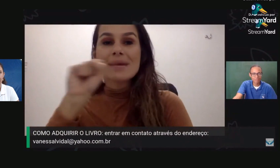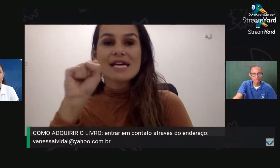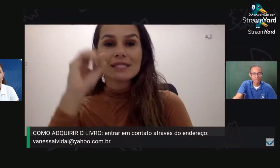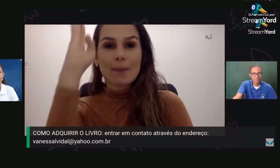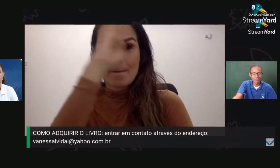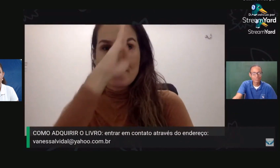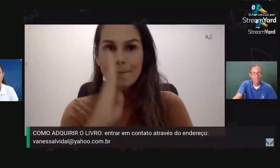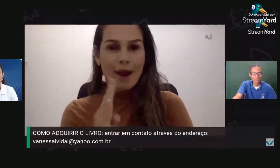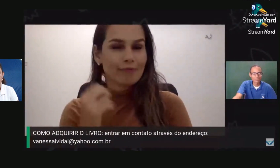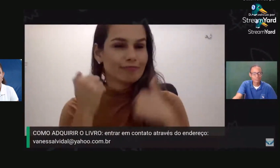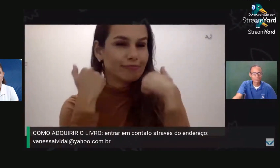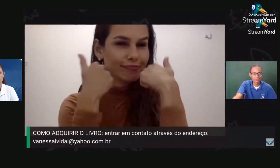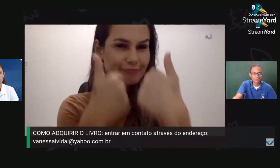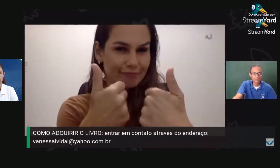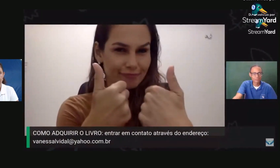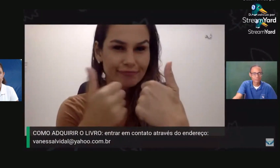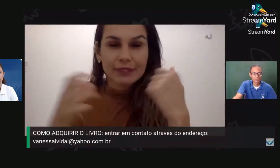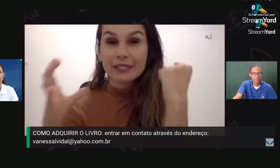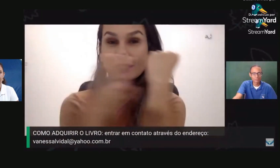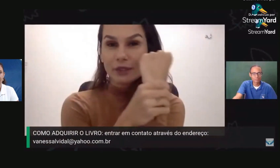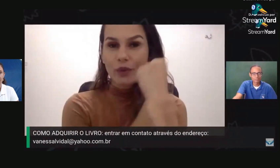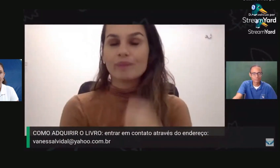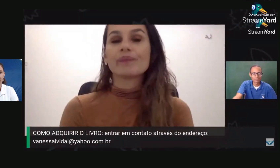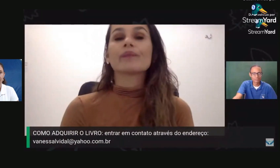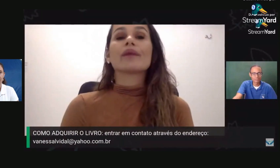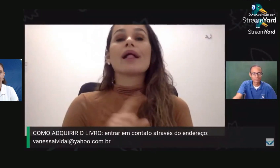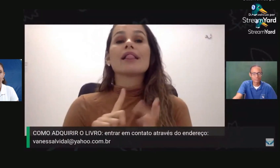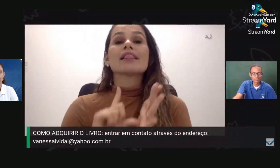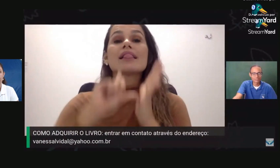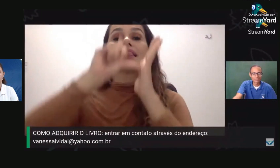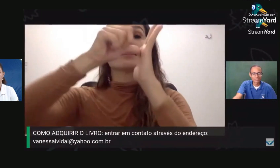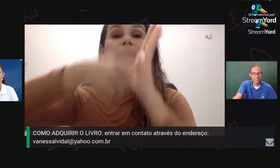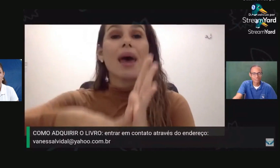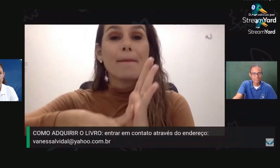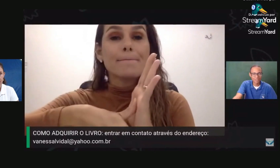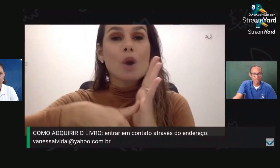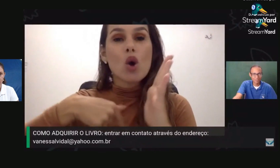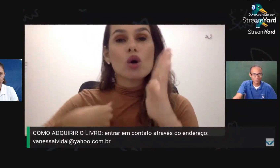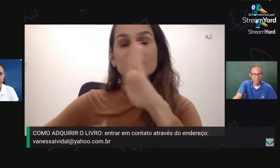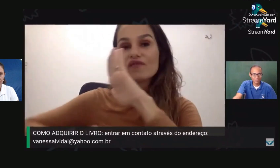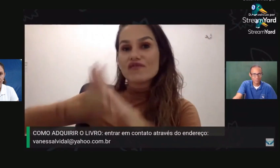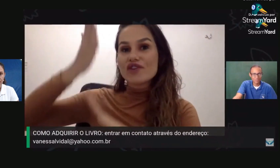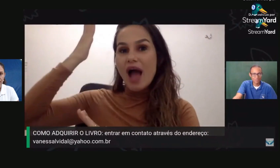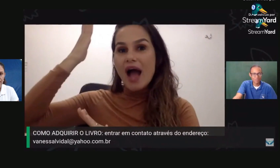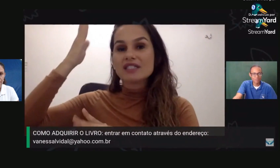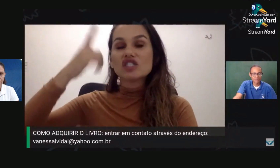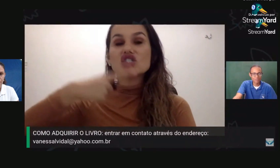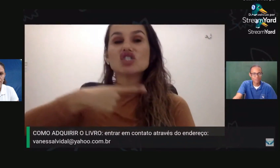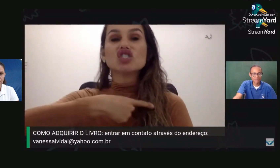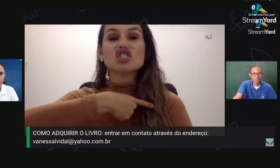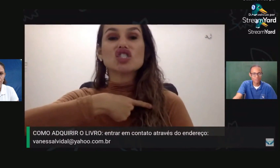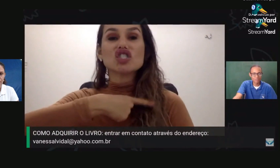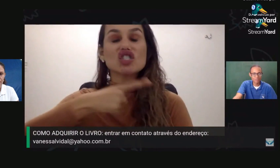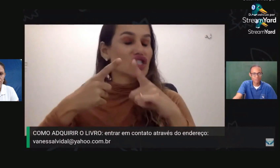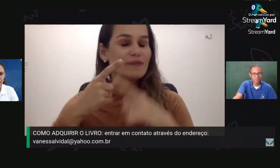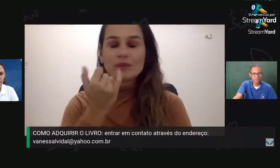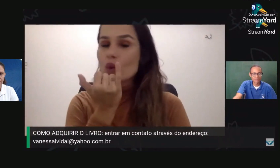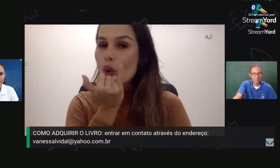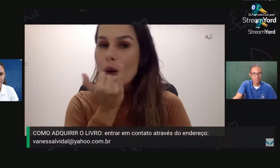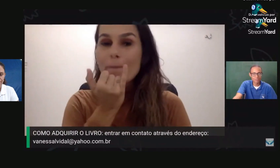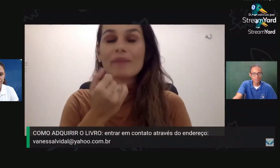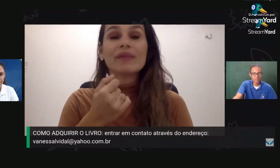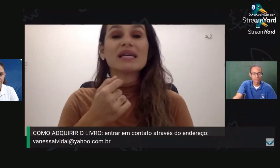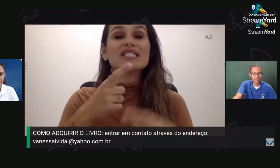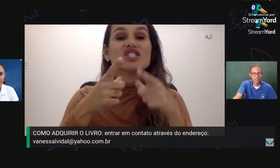Ela, então, nesse concurso de Miss, né? Eu me senti super segura. Depois eu fui